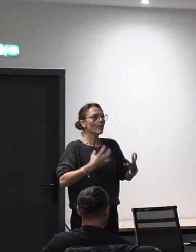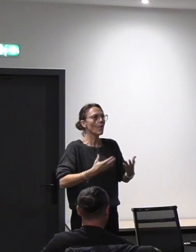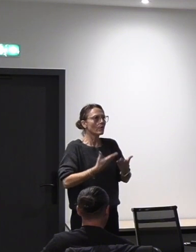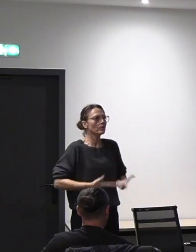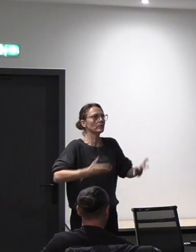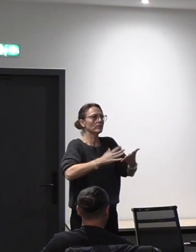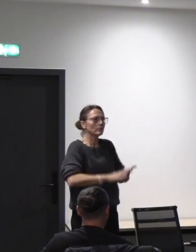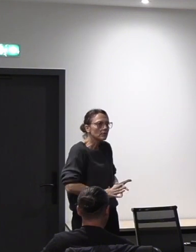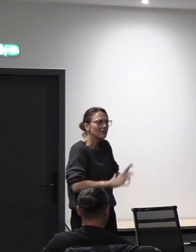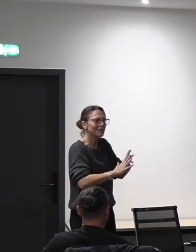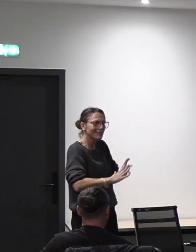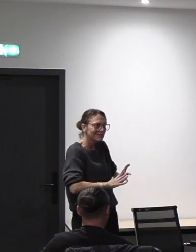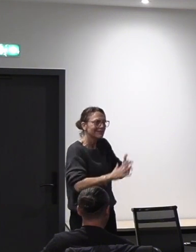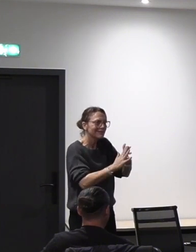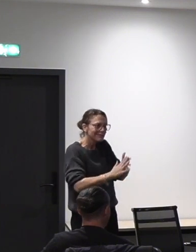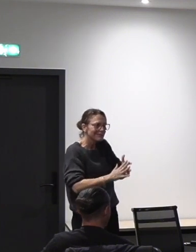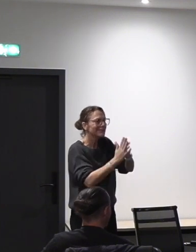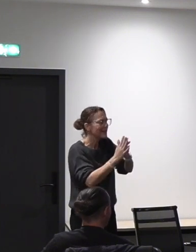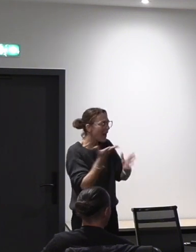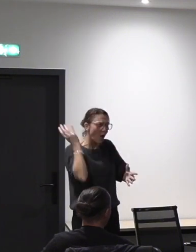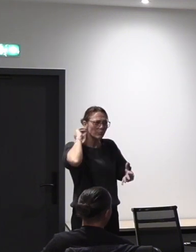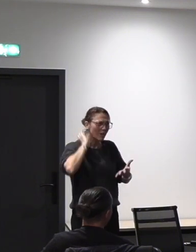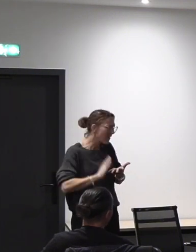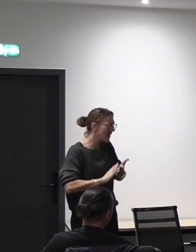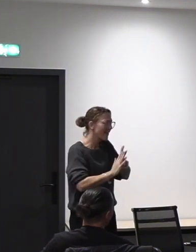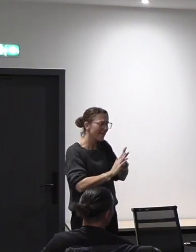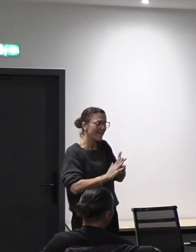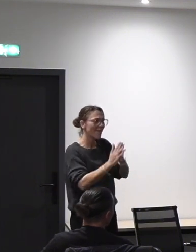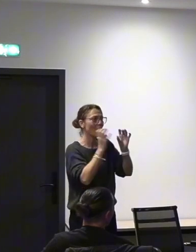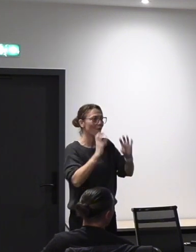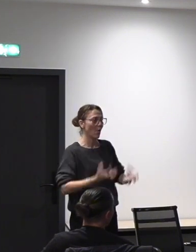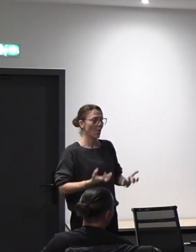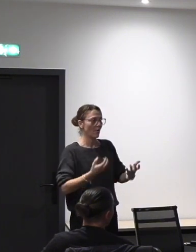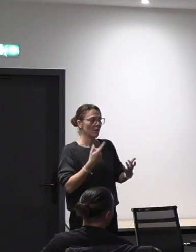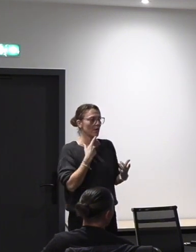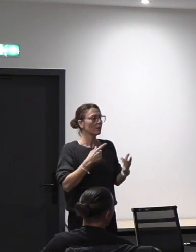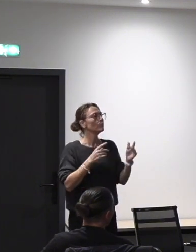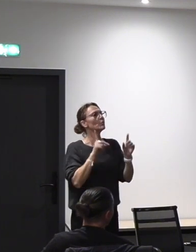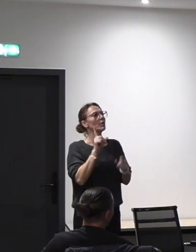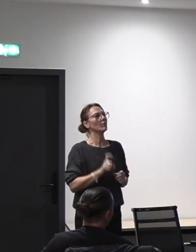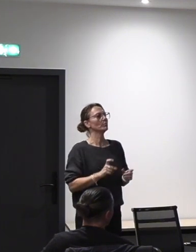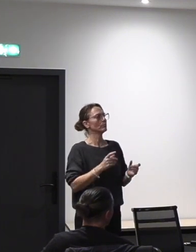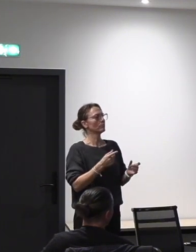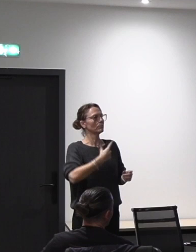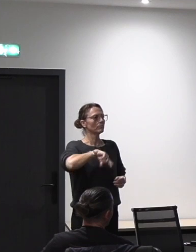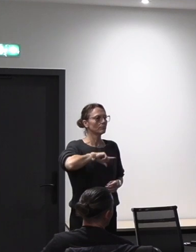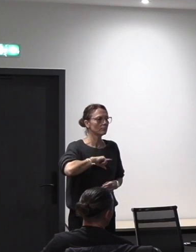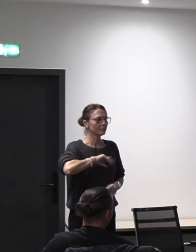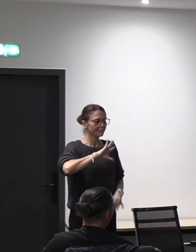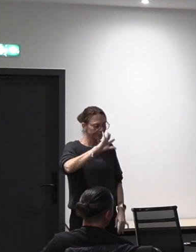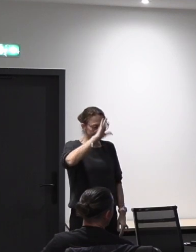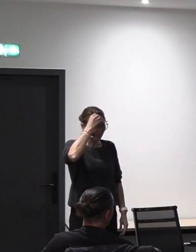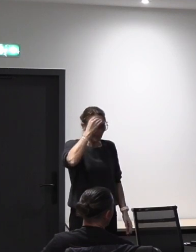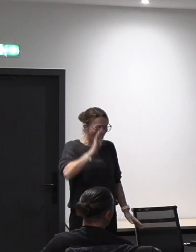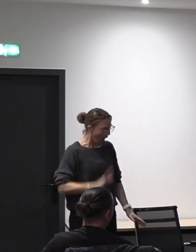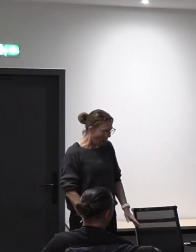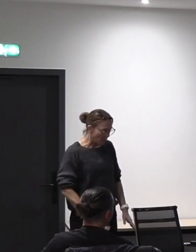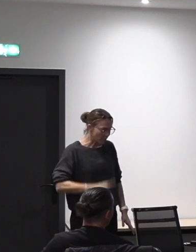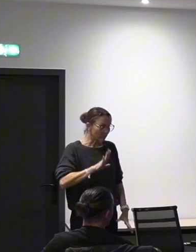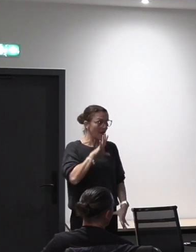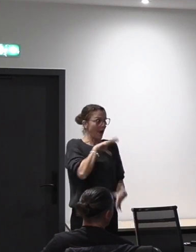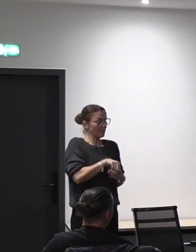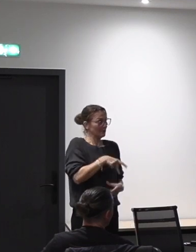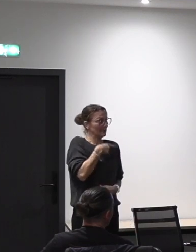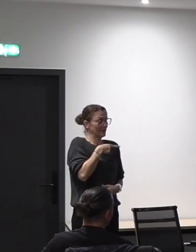condition. Ce qui nous a fait formater, on est imprimé de ça depuis tout petit, et en médecine